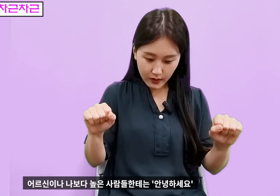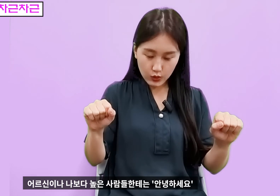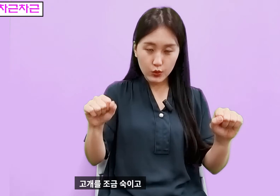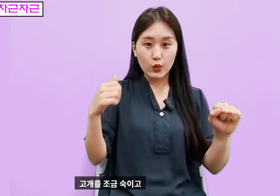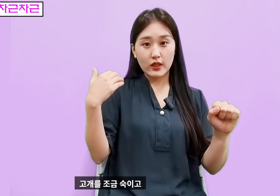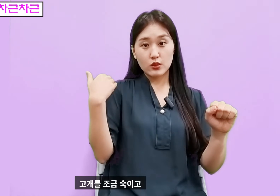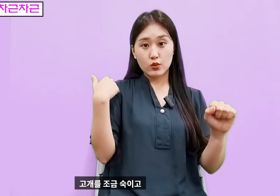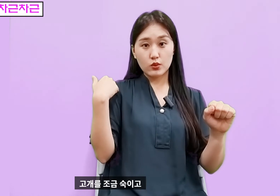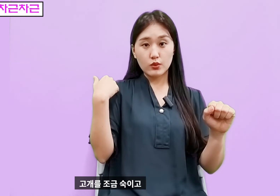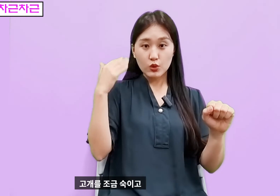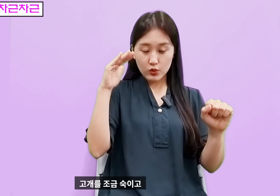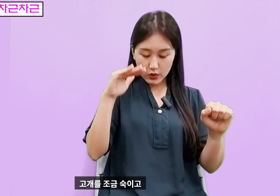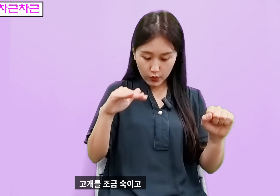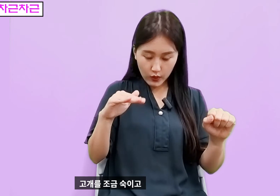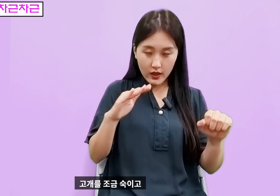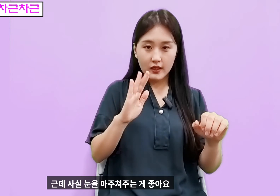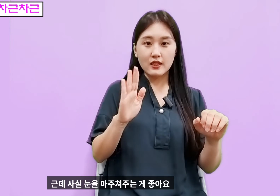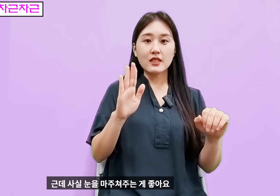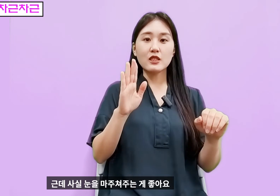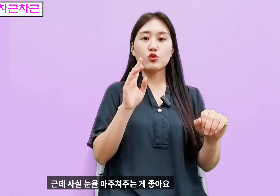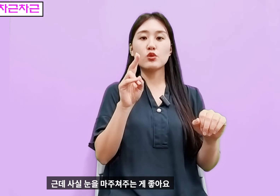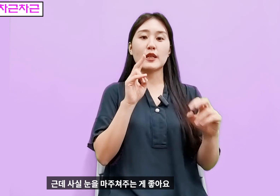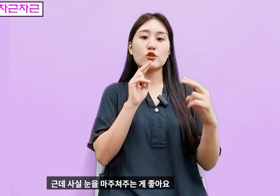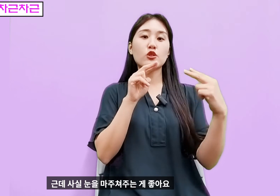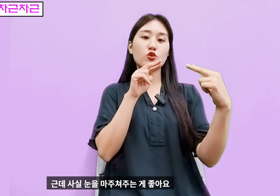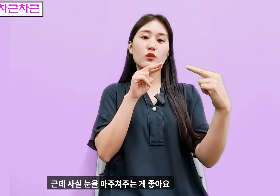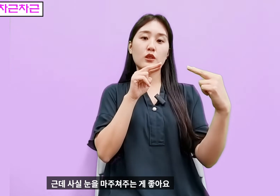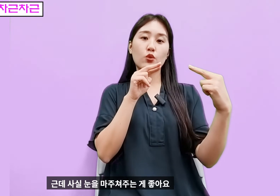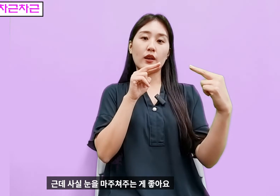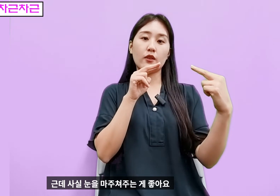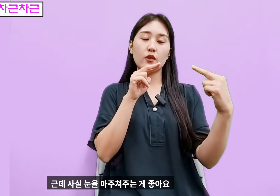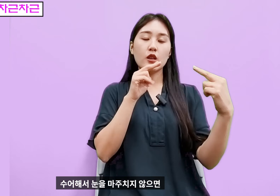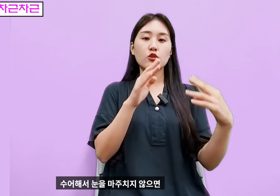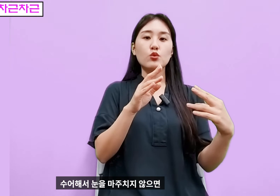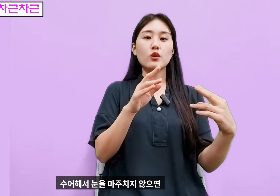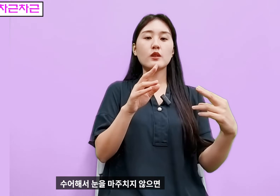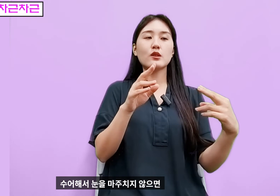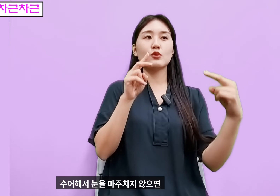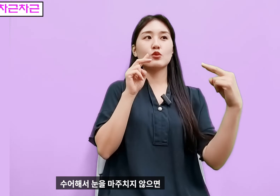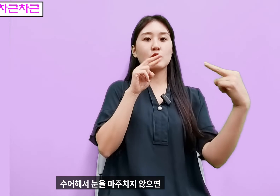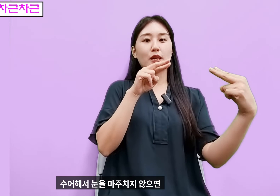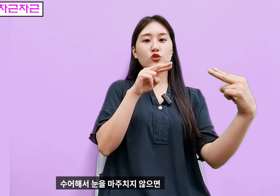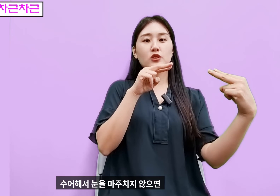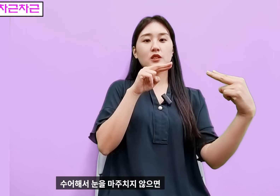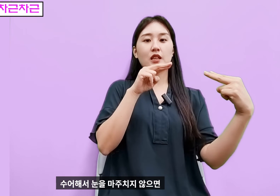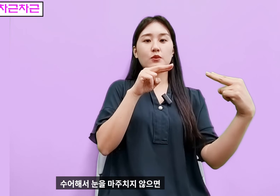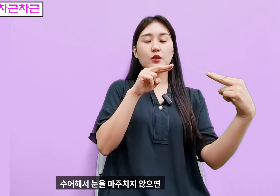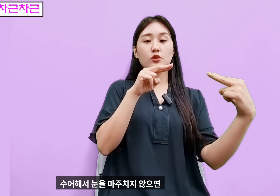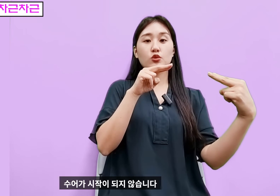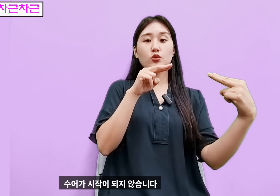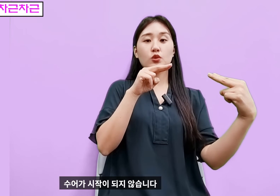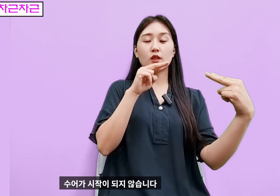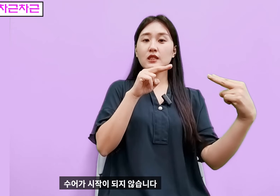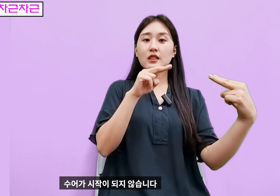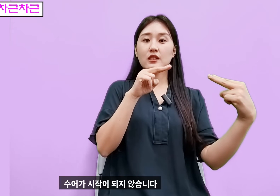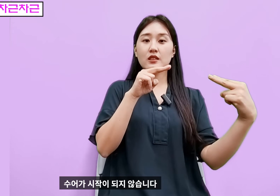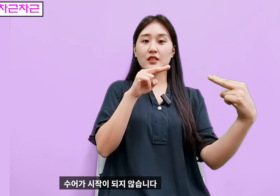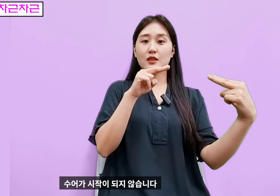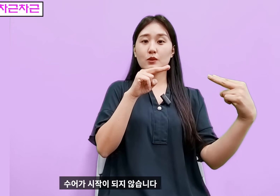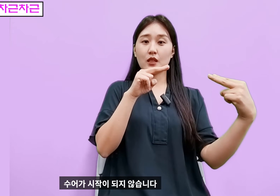좀 고개를 조금 숙이고, 근데 사실 눈을 마주쳐 주는 게 좋아요. 수어에서 눈을 마주치지 않으면 수어가 시작이 되지 않습니다.